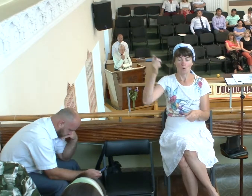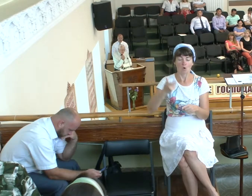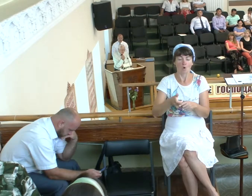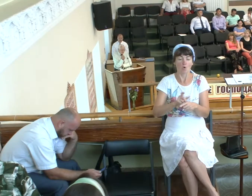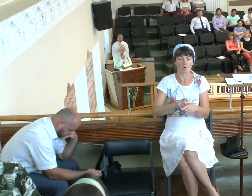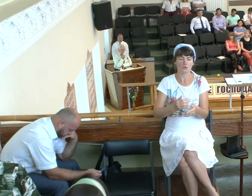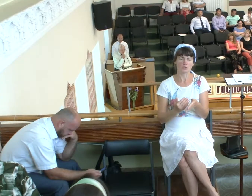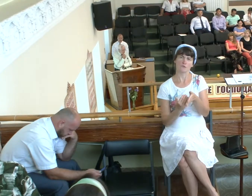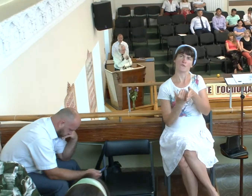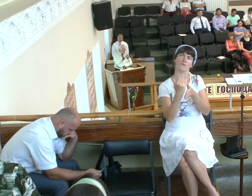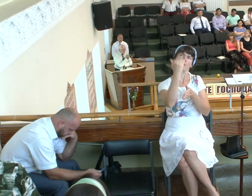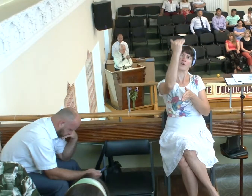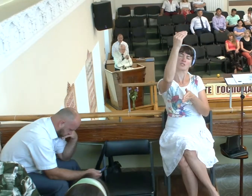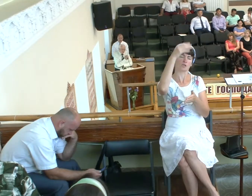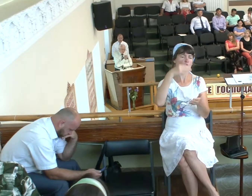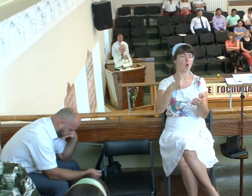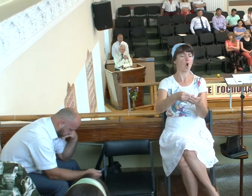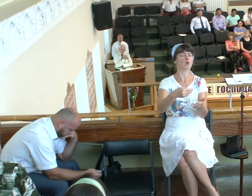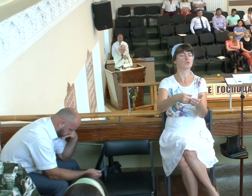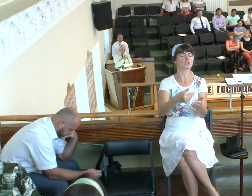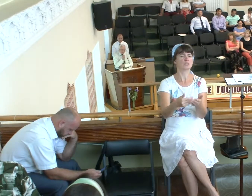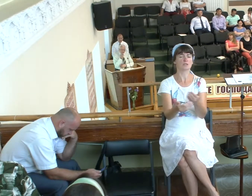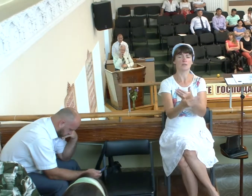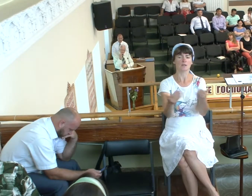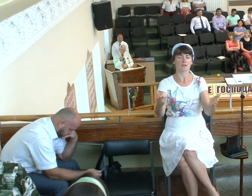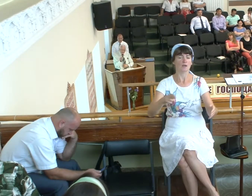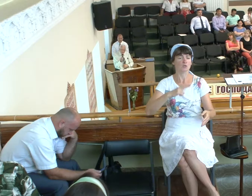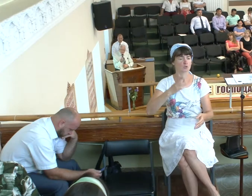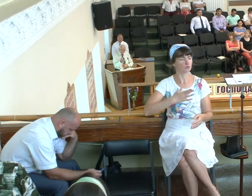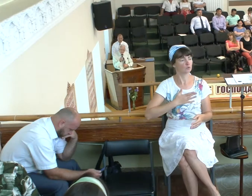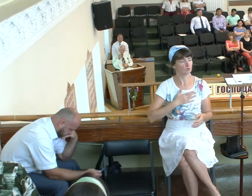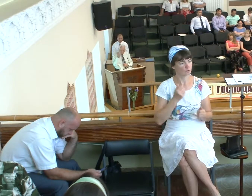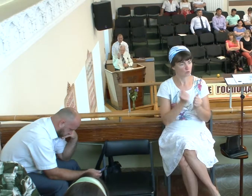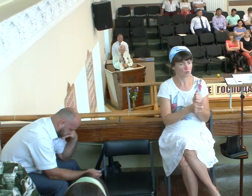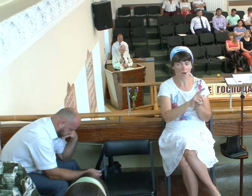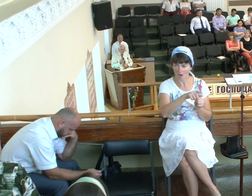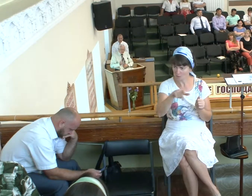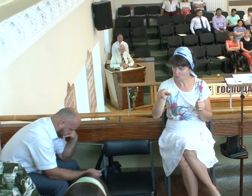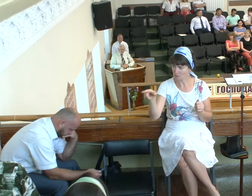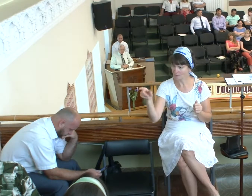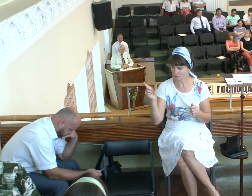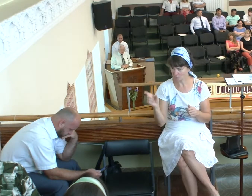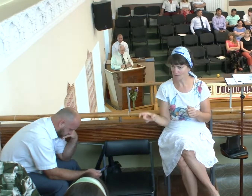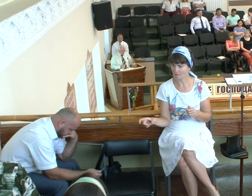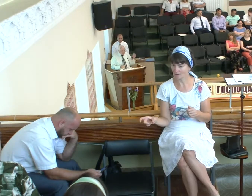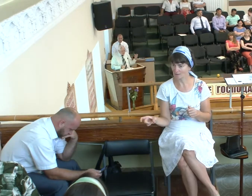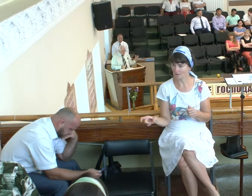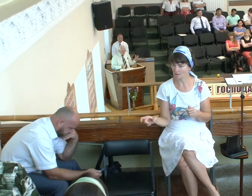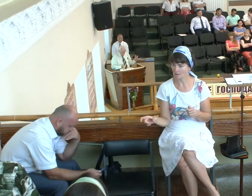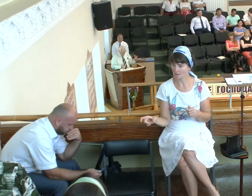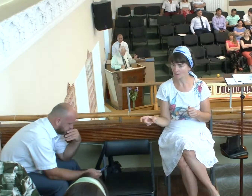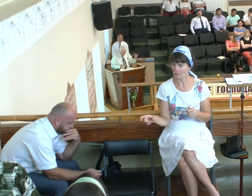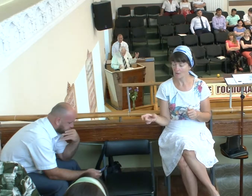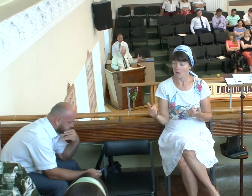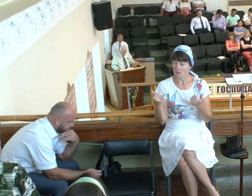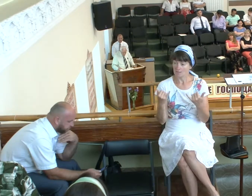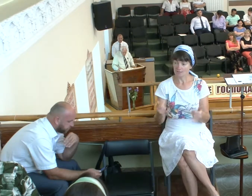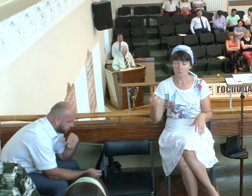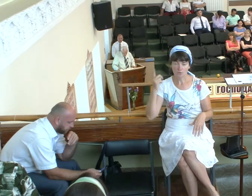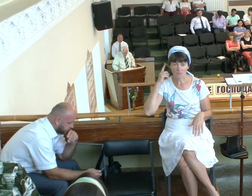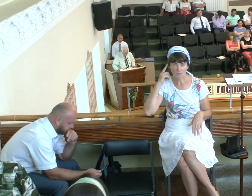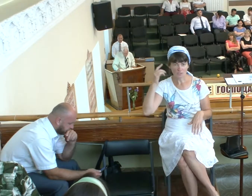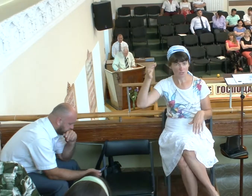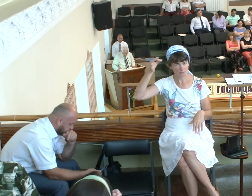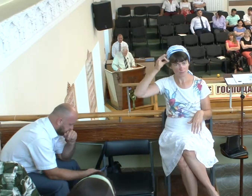душу. Бог очень высоко оценил каждого из нас, каждого человека. Сегодня мы слышали о том